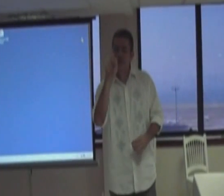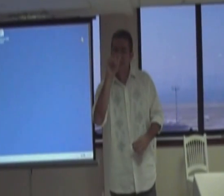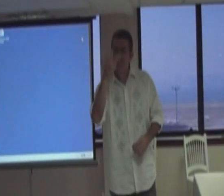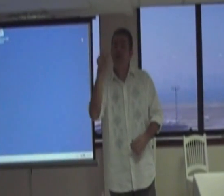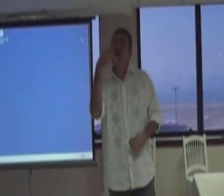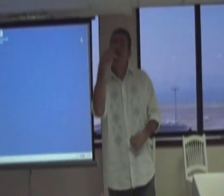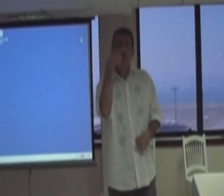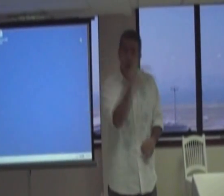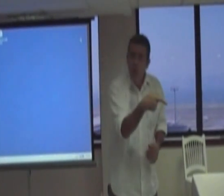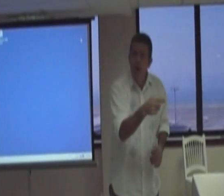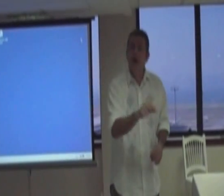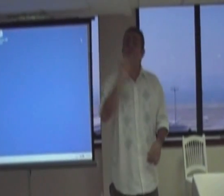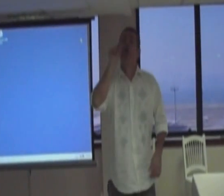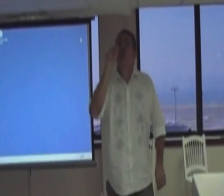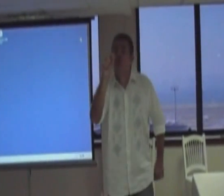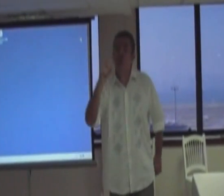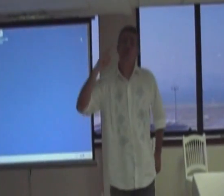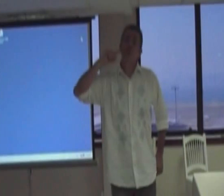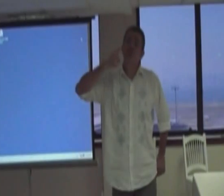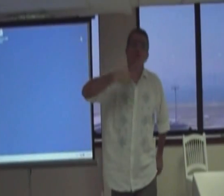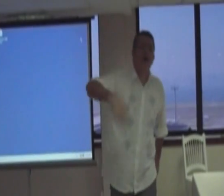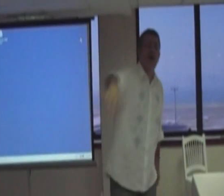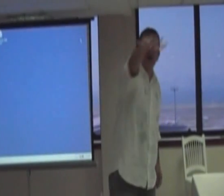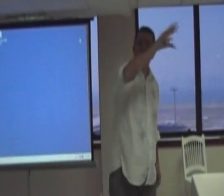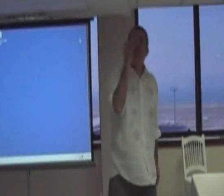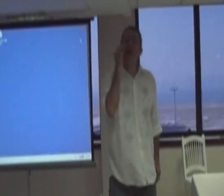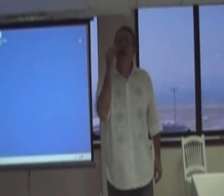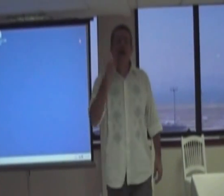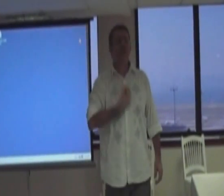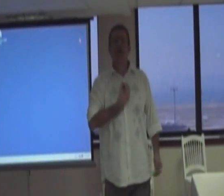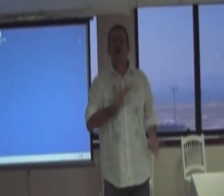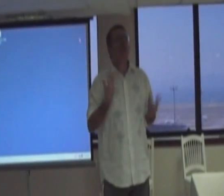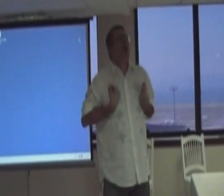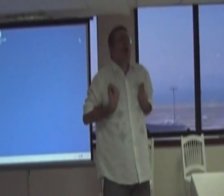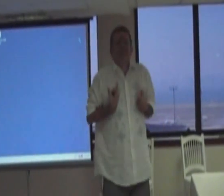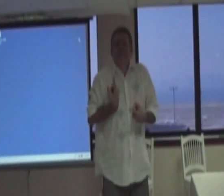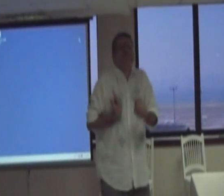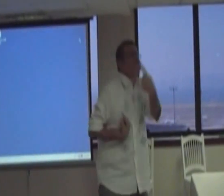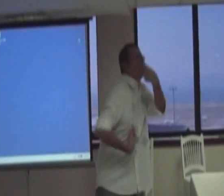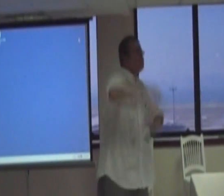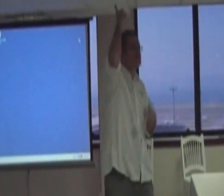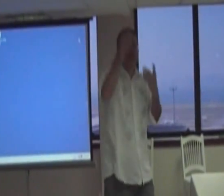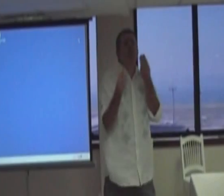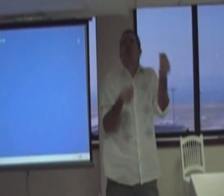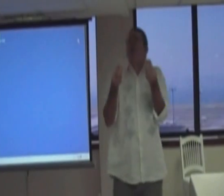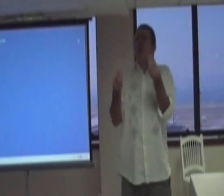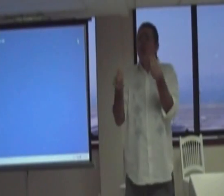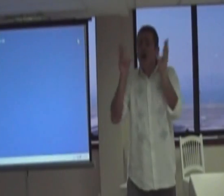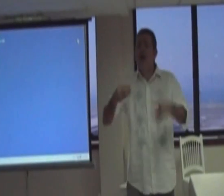Carlos Scliar, ele também fala em relação ao sujeito surdo e a sua experiência visual, em que através dessa